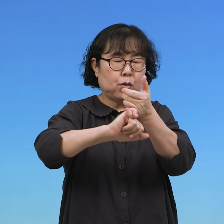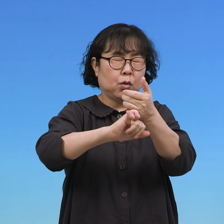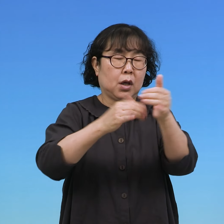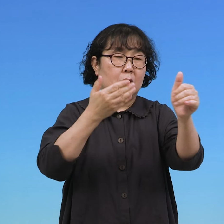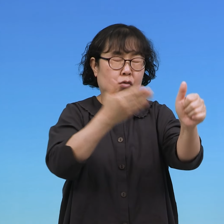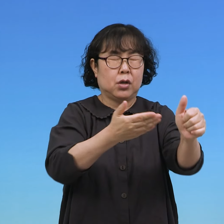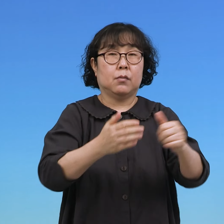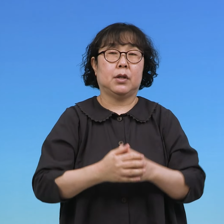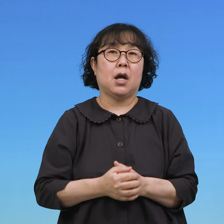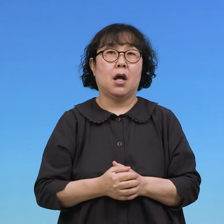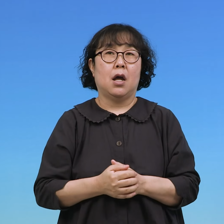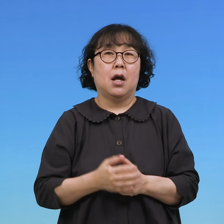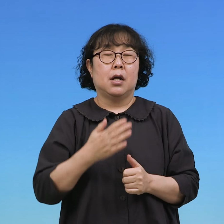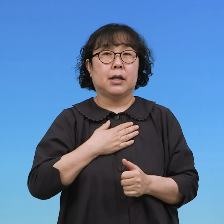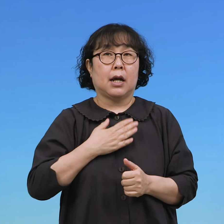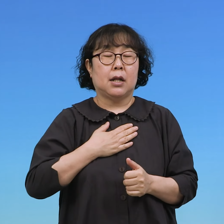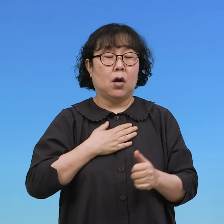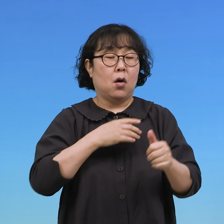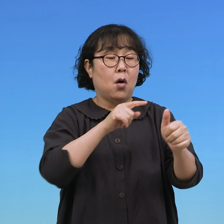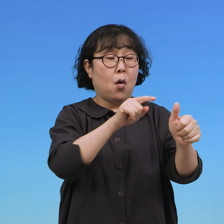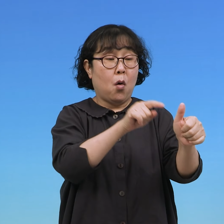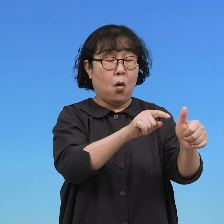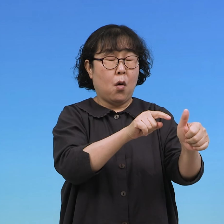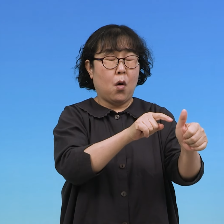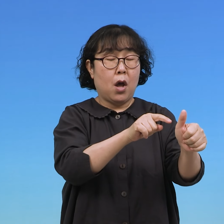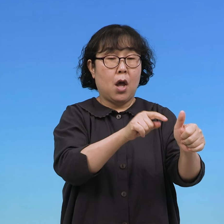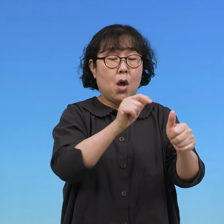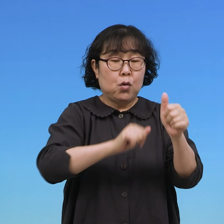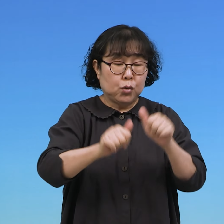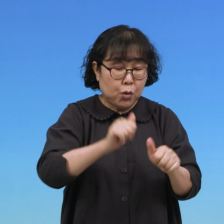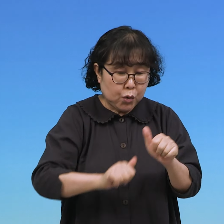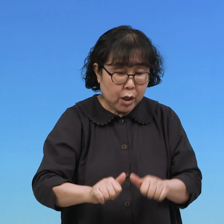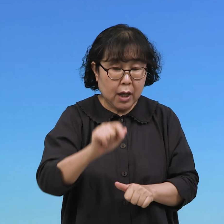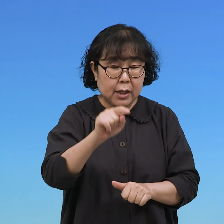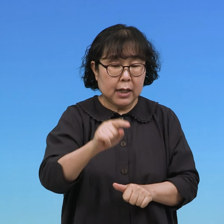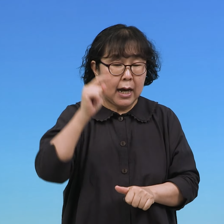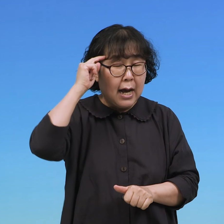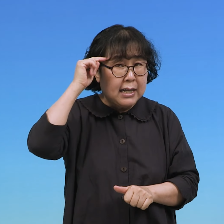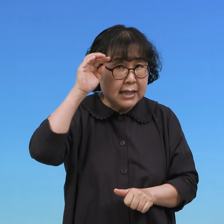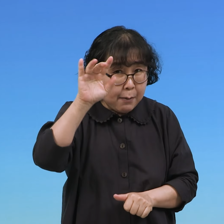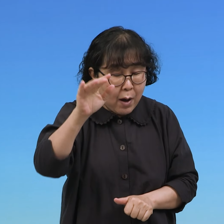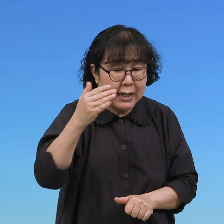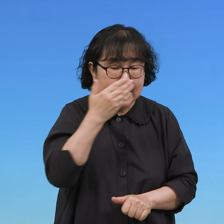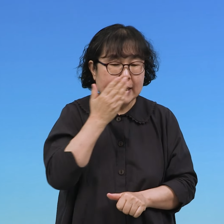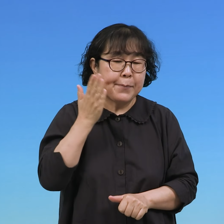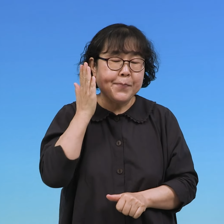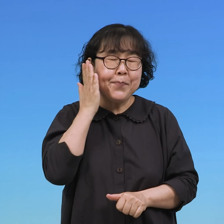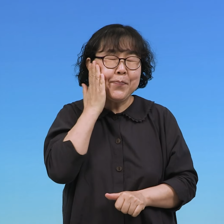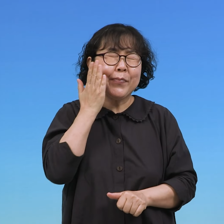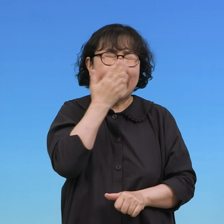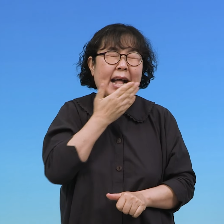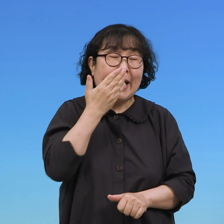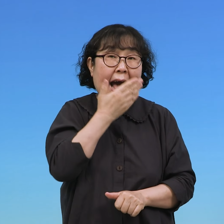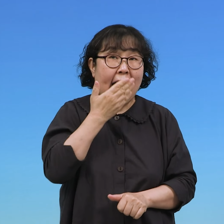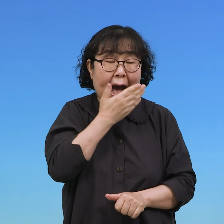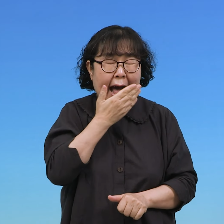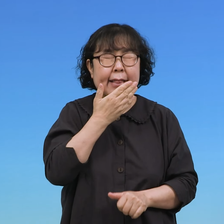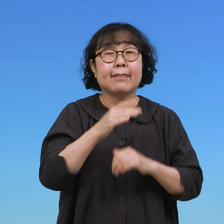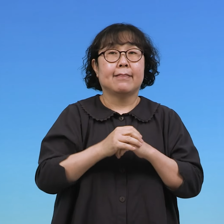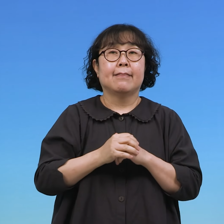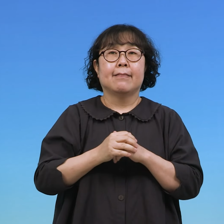내가 너와 너의 후손에게 너가 거주하는 이 땅 곧 가나안 온 땅을 주어 영원한 기업이 되게